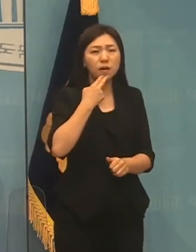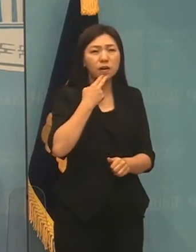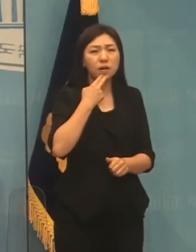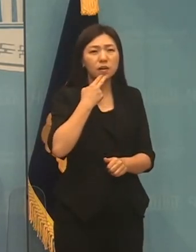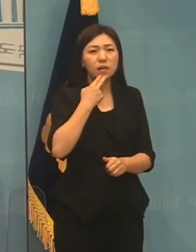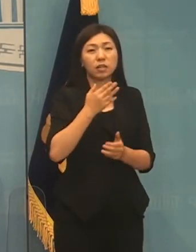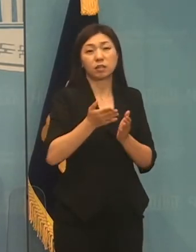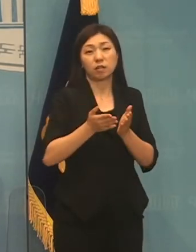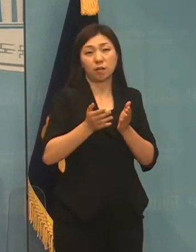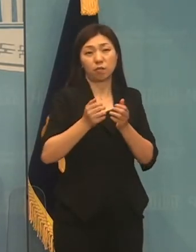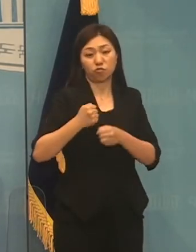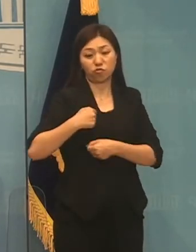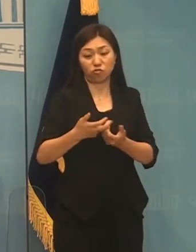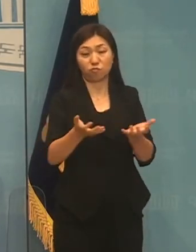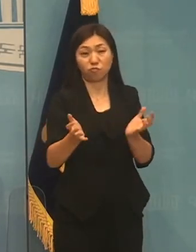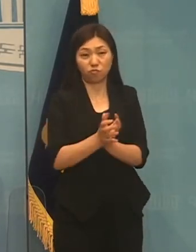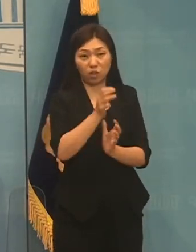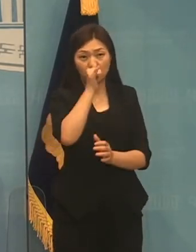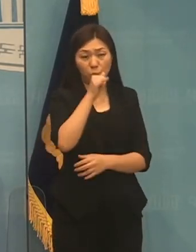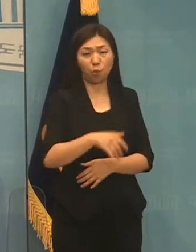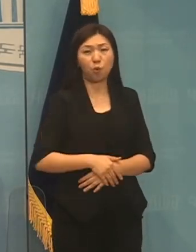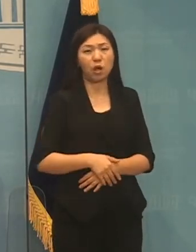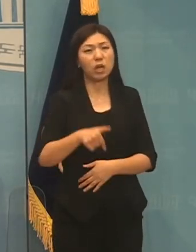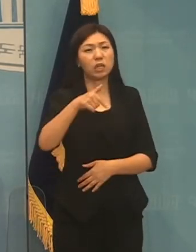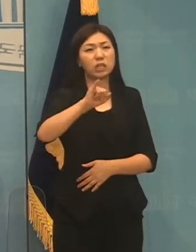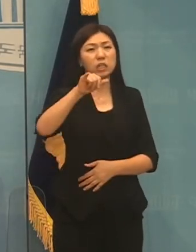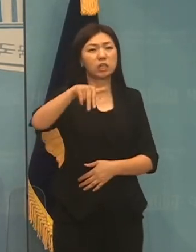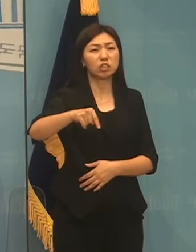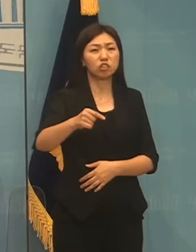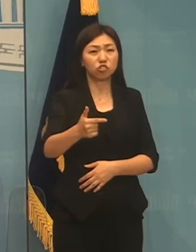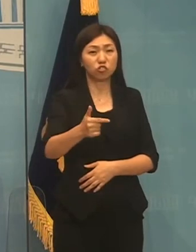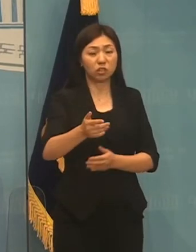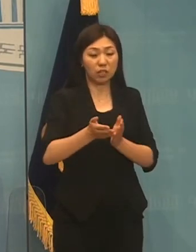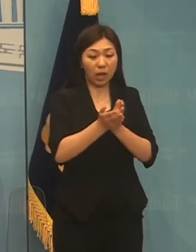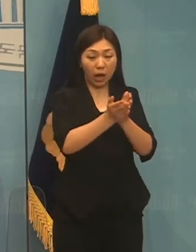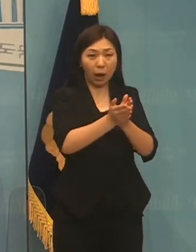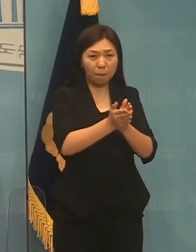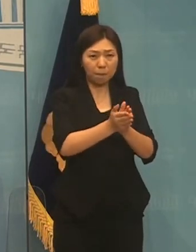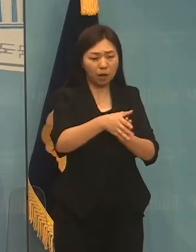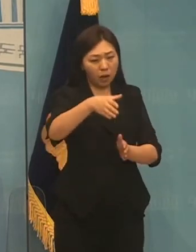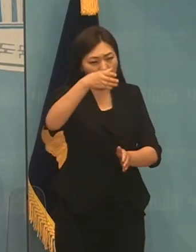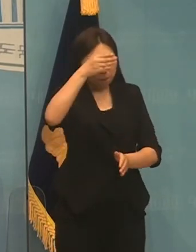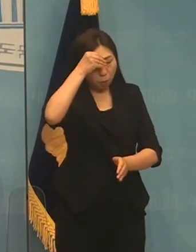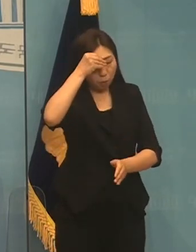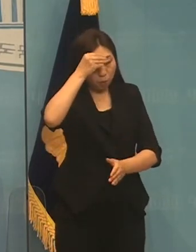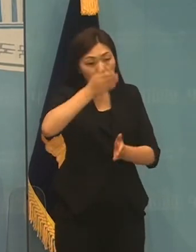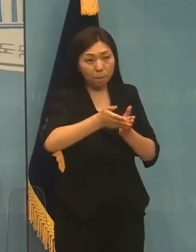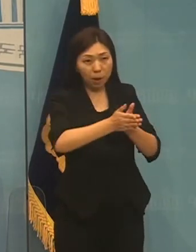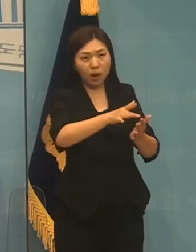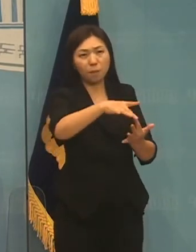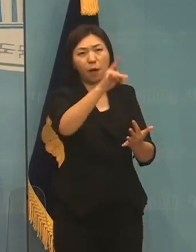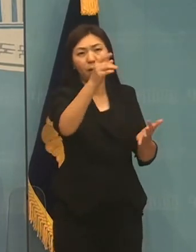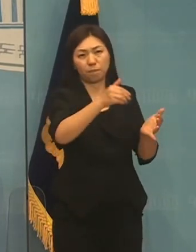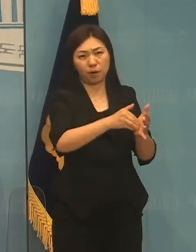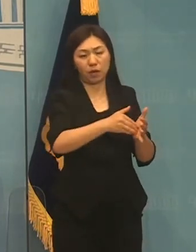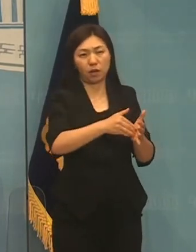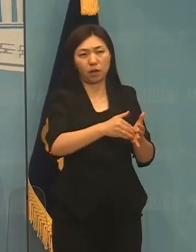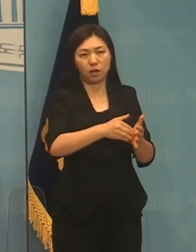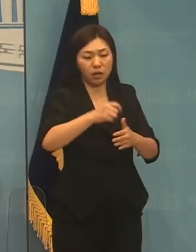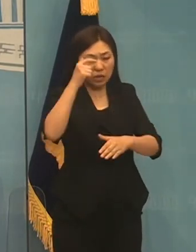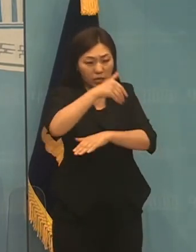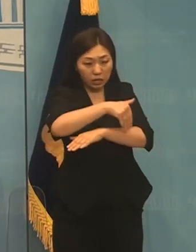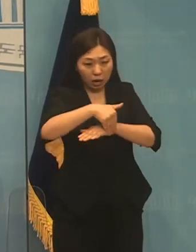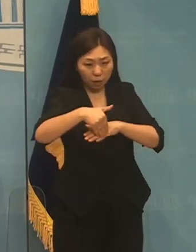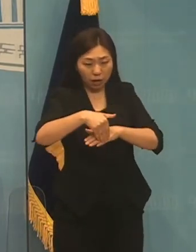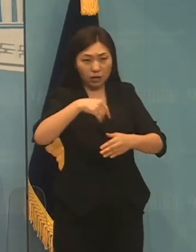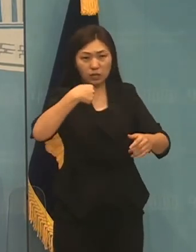해군 역사상 처음으로 기준화 소위 벤치마크십으로 선정되었습니다. 국가의 혜택으로 전략적 지도자